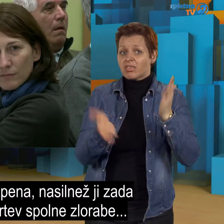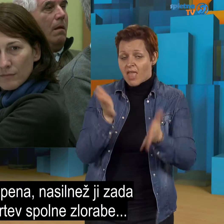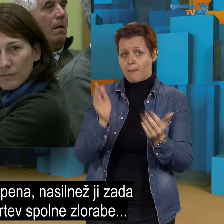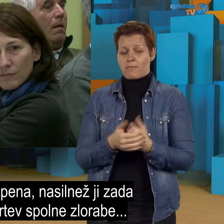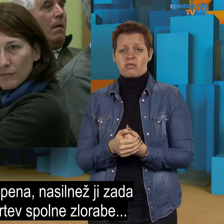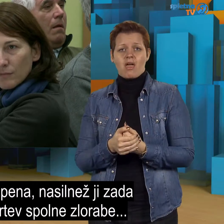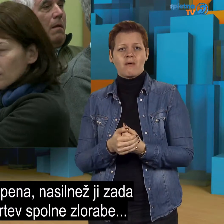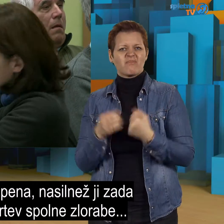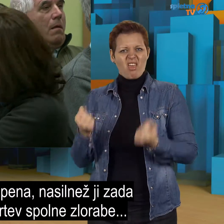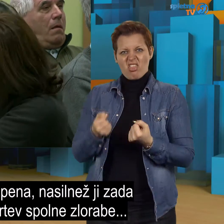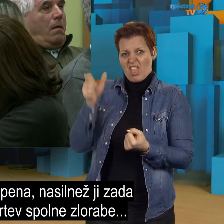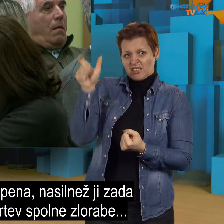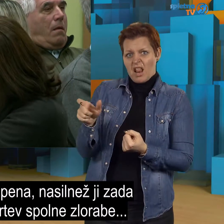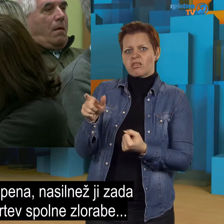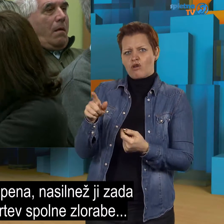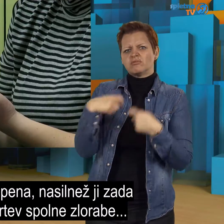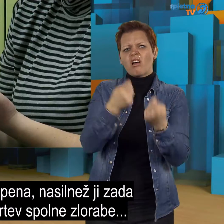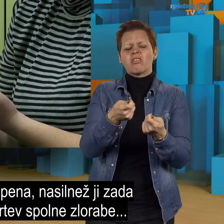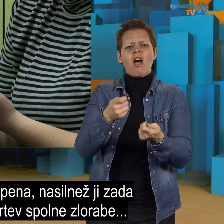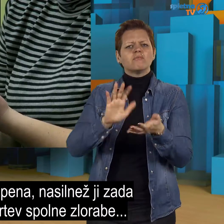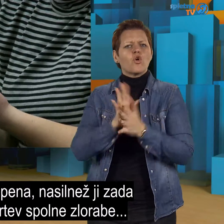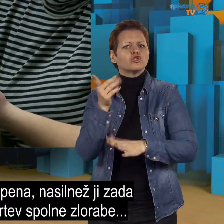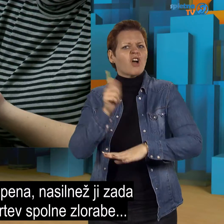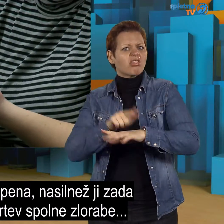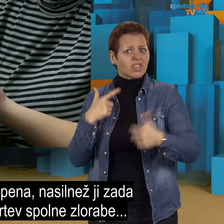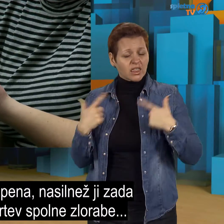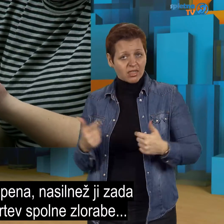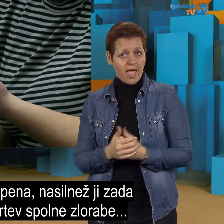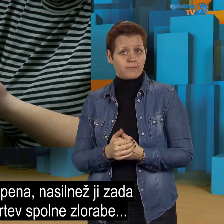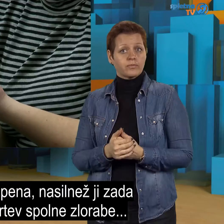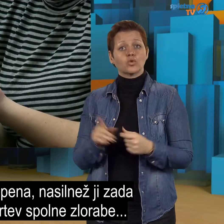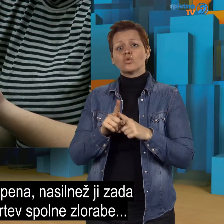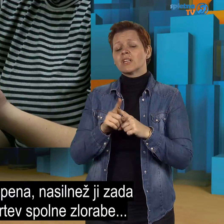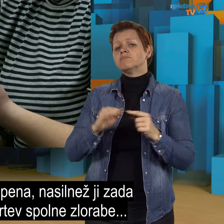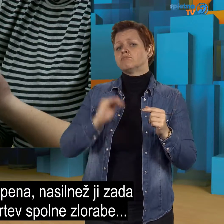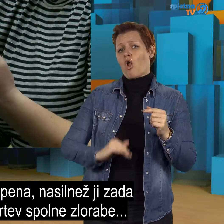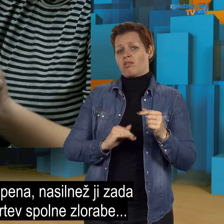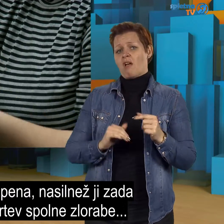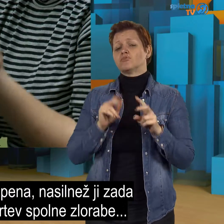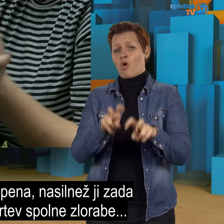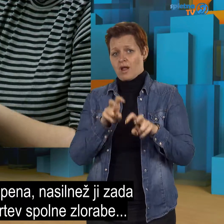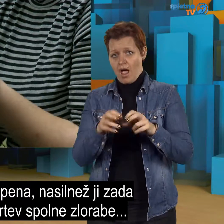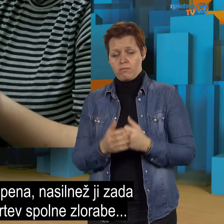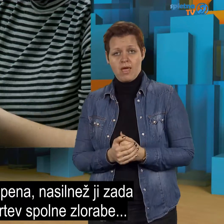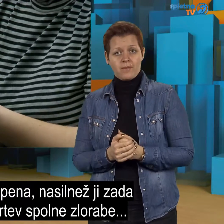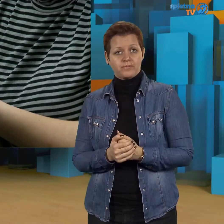Je pretepena, nasilnež ji zada ožganine, je žrtev spolne zlorabe.